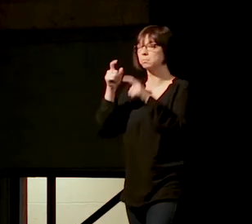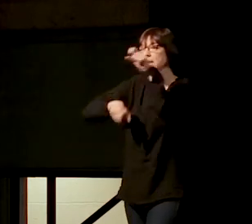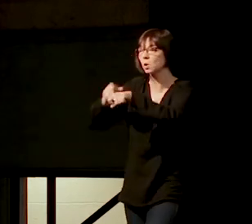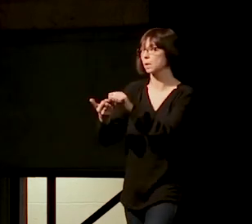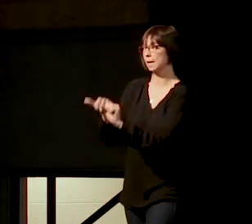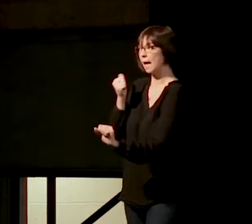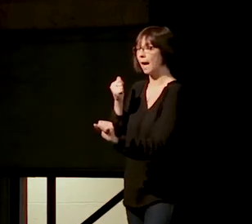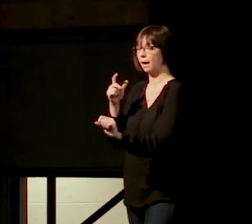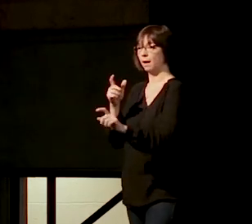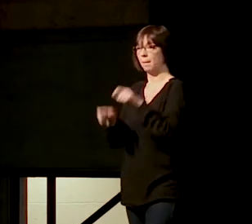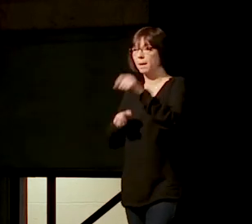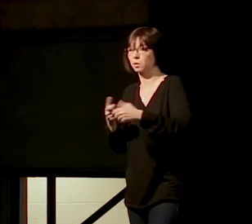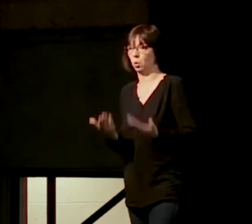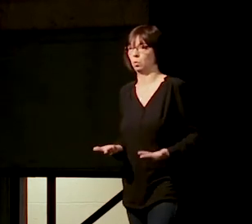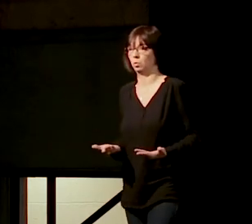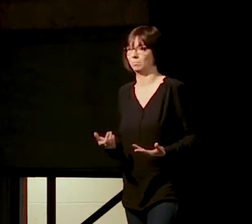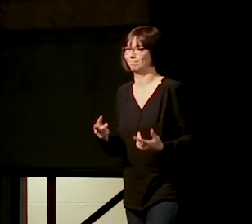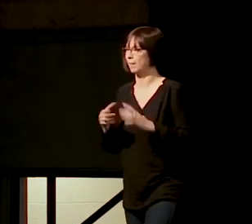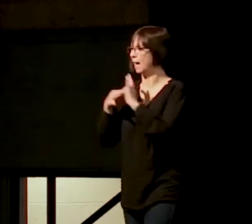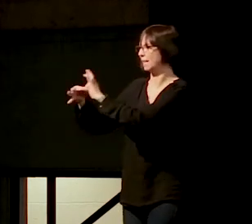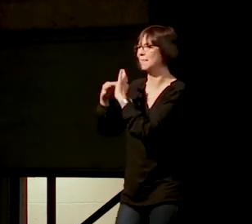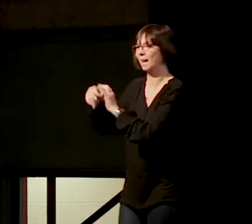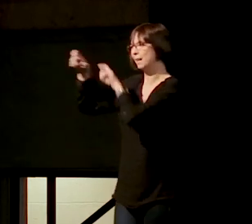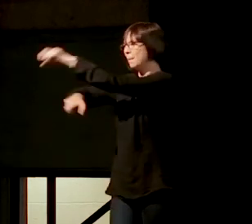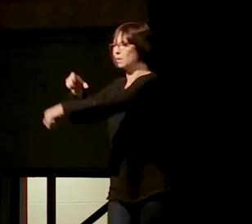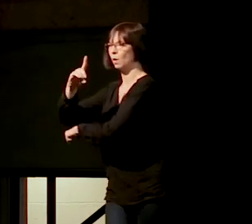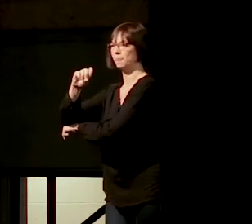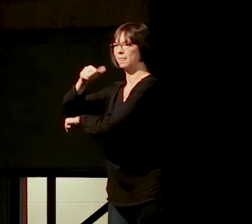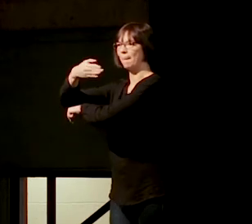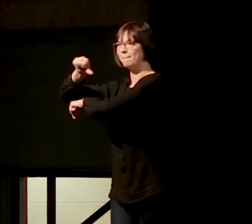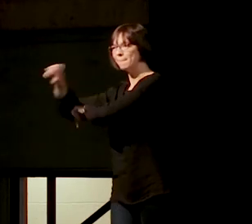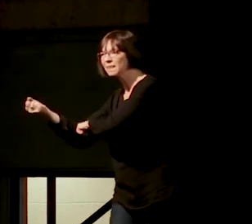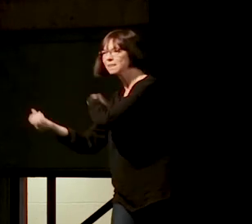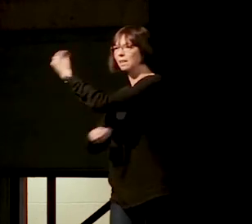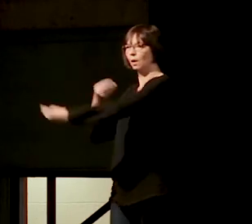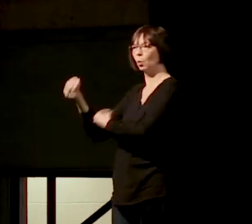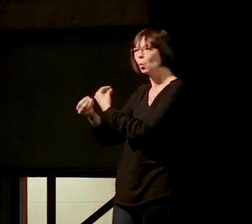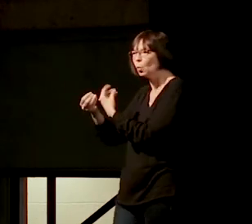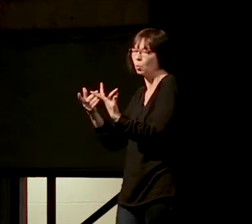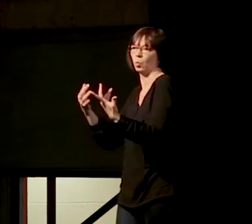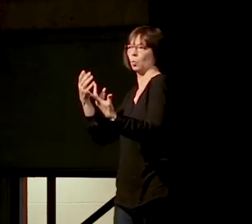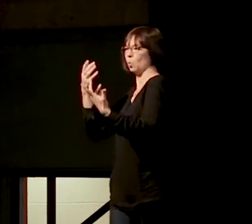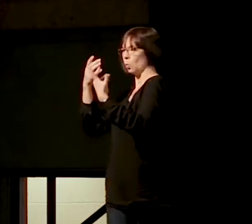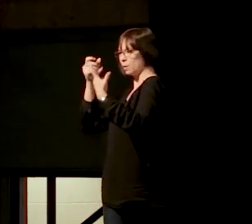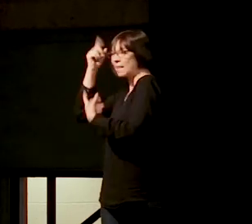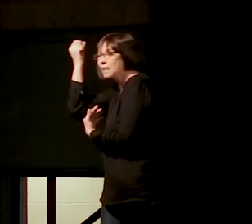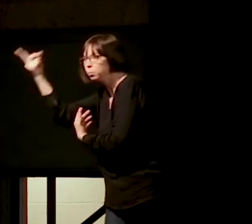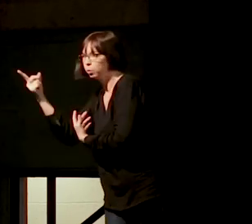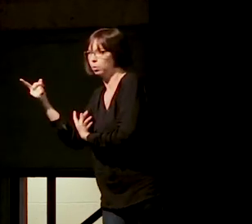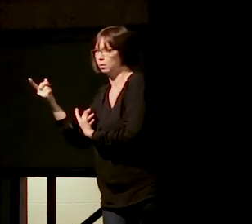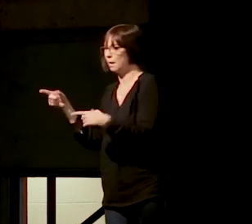voir avec ceux de Damas et de Strasbourg. C'est ce même poison, c'est cette même haine qui fauche un